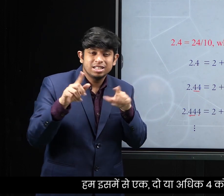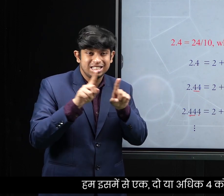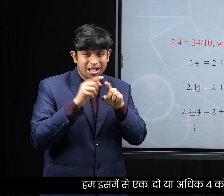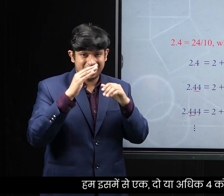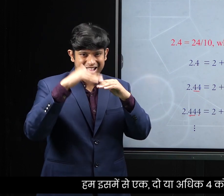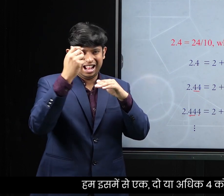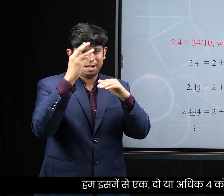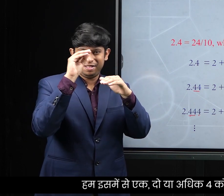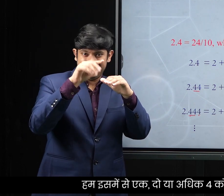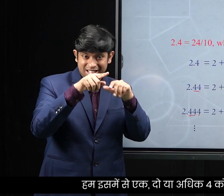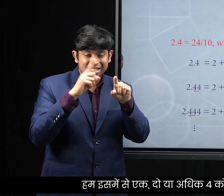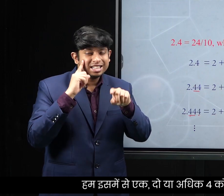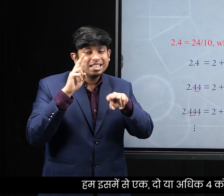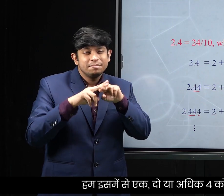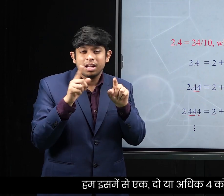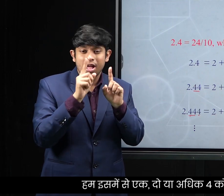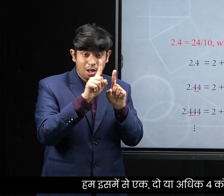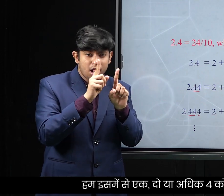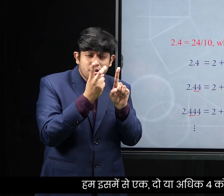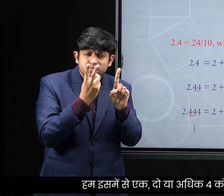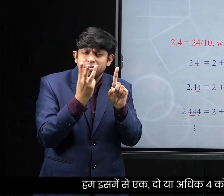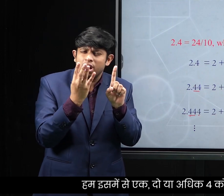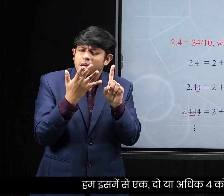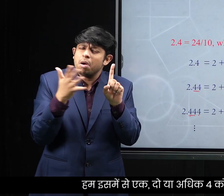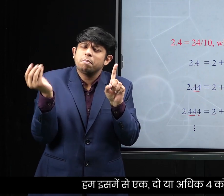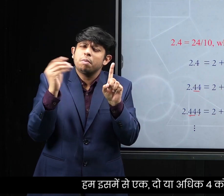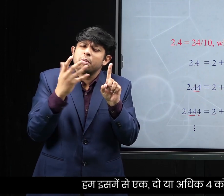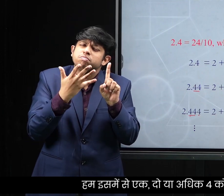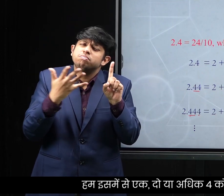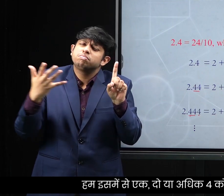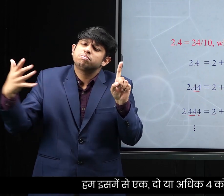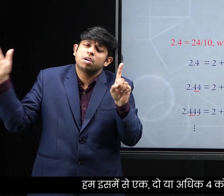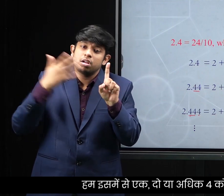अधिक 4 को हटा भी दें तो भी अनुक्रम अनंत रहता है।